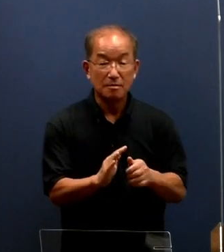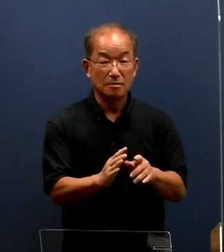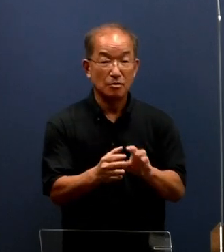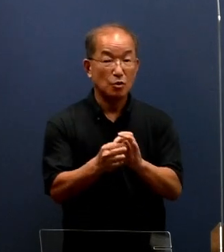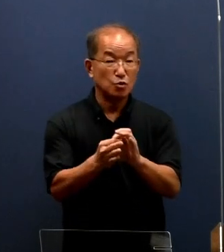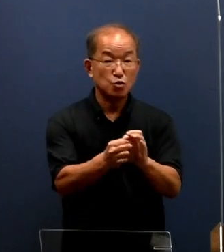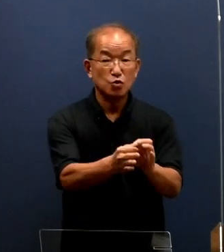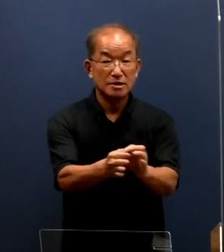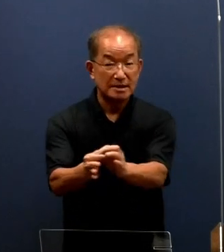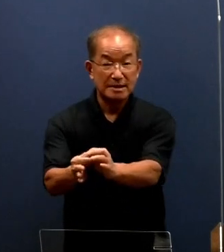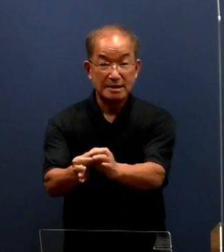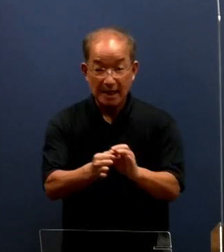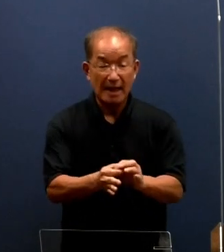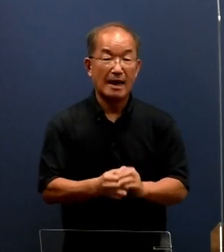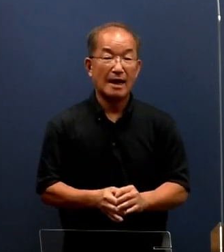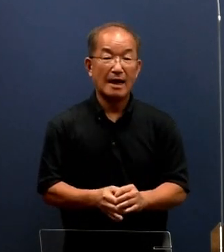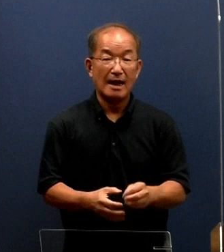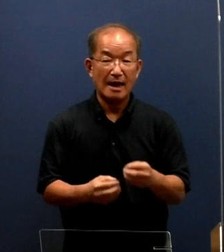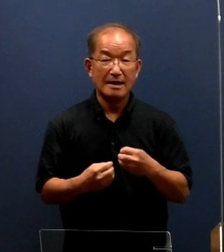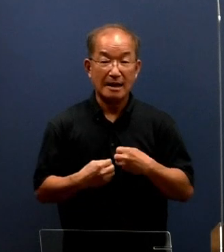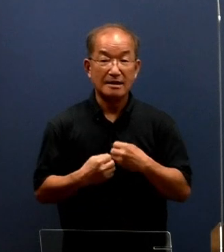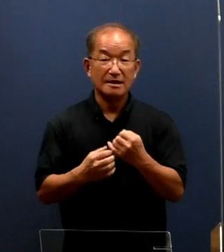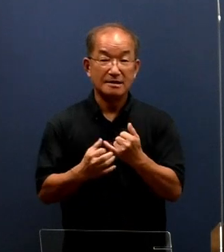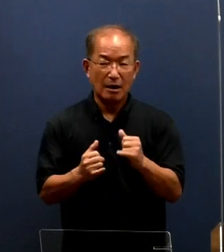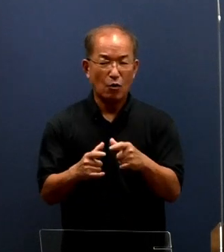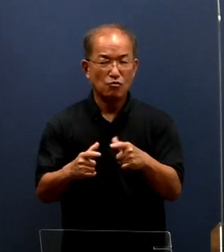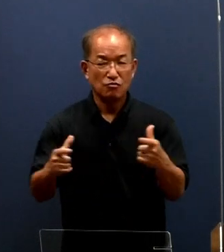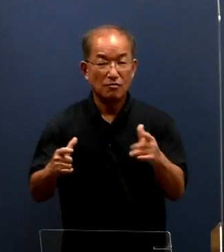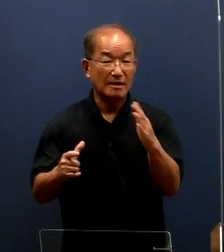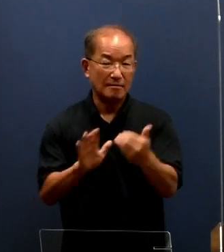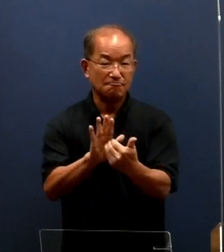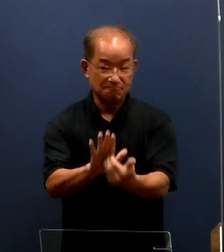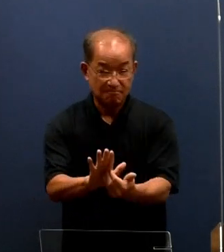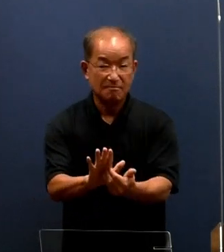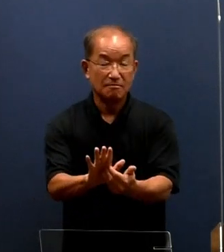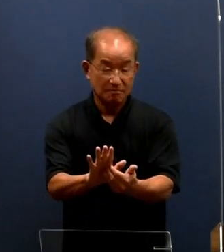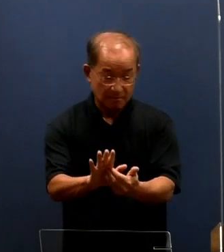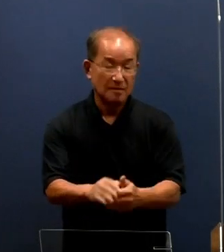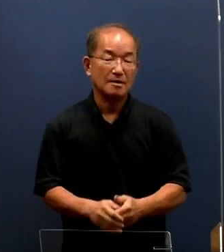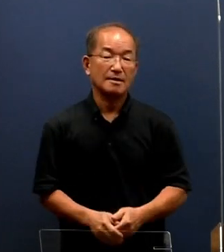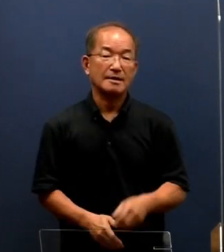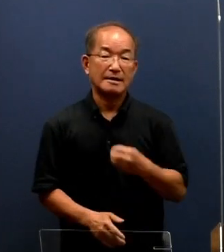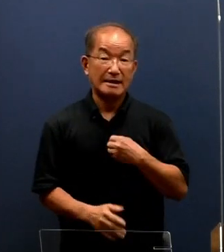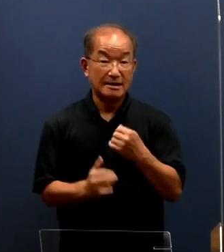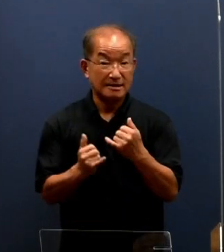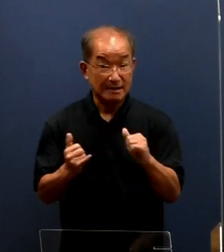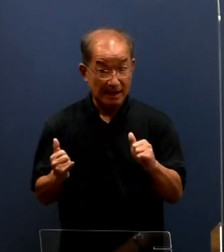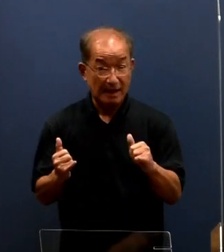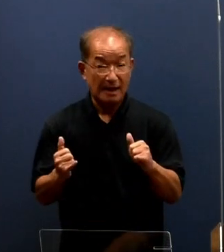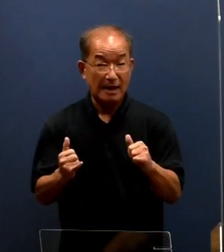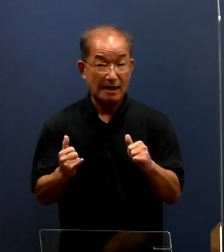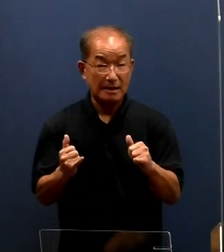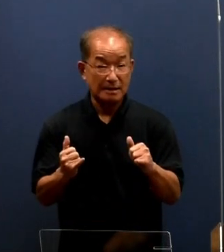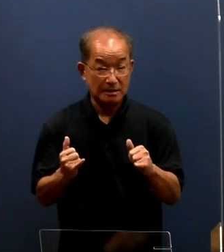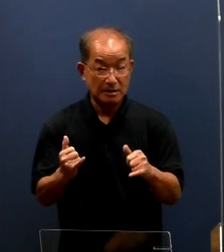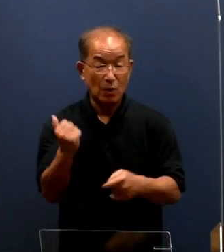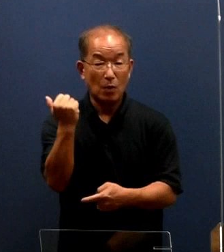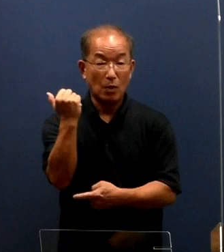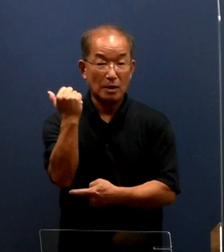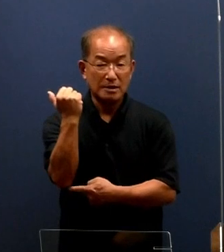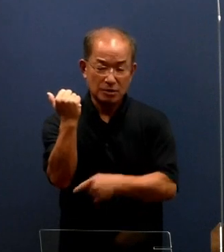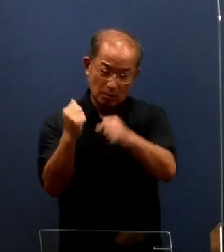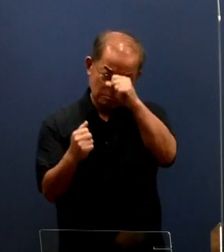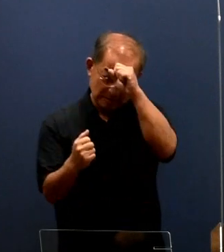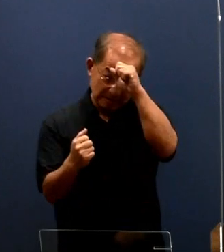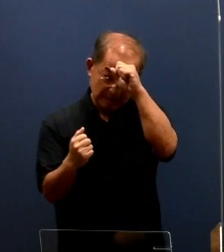て余分な感染者を出さない。そしてその感染者の方の基礎疾患、まあ、年齢を当然確